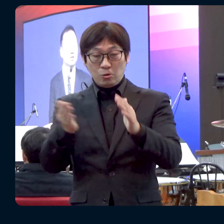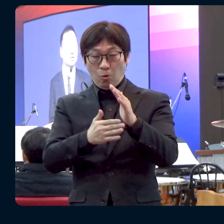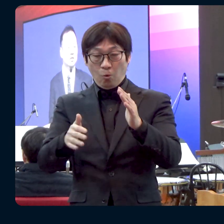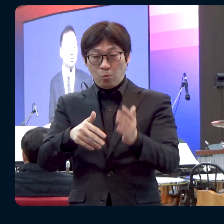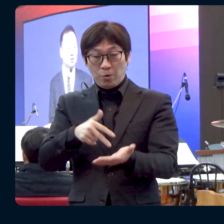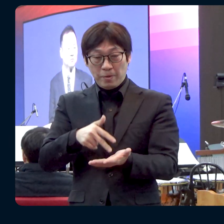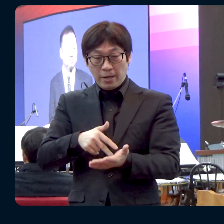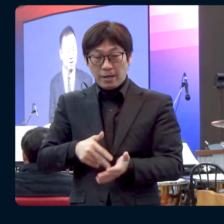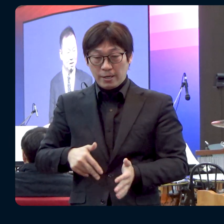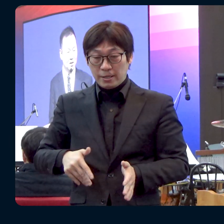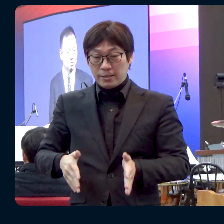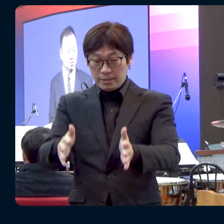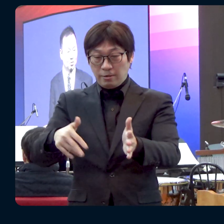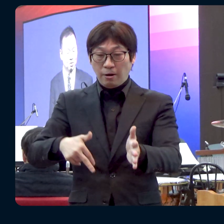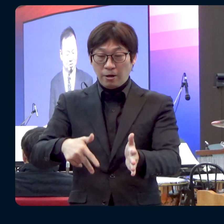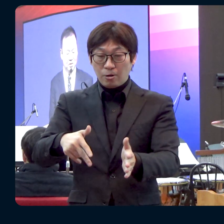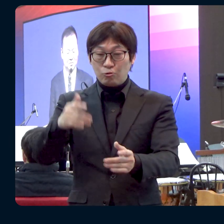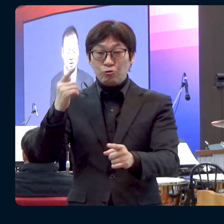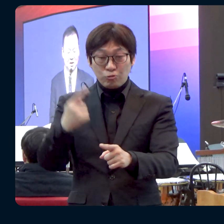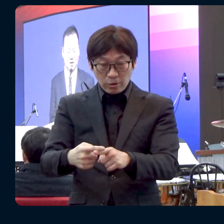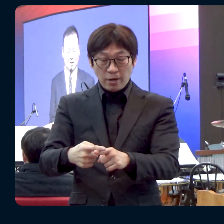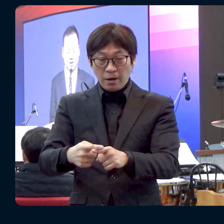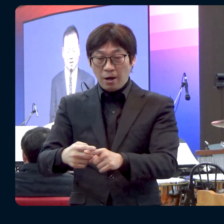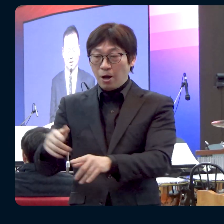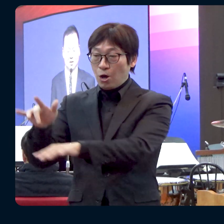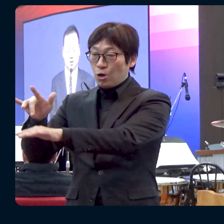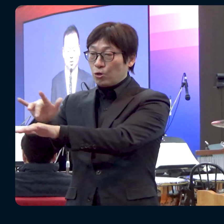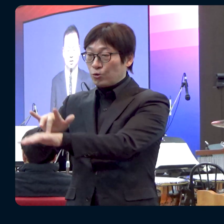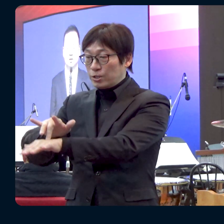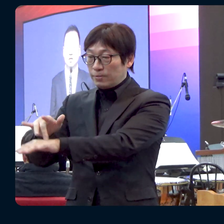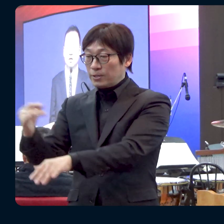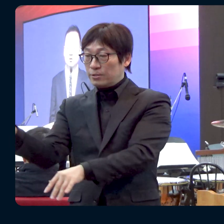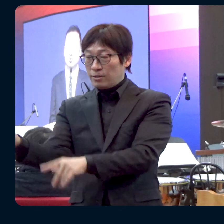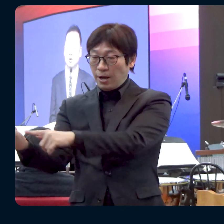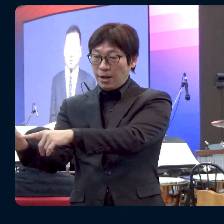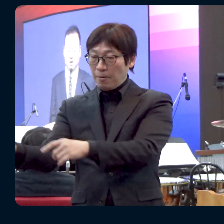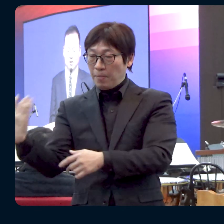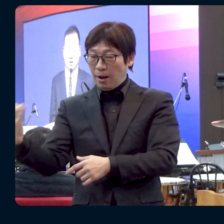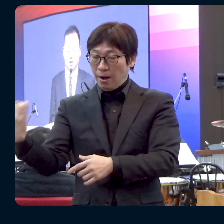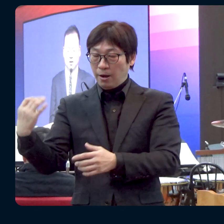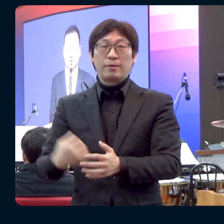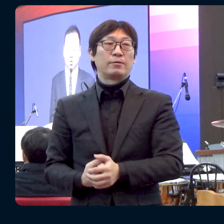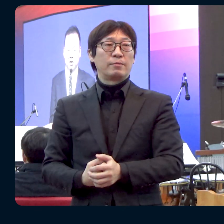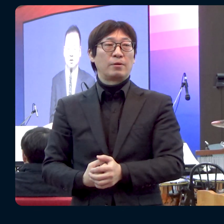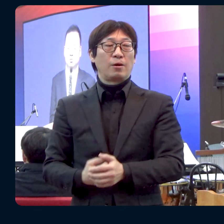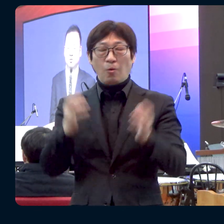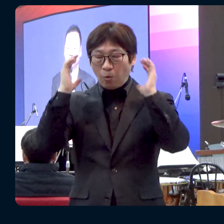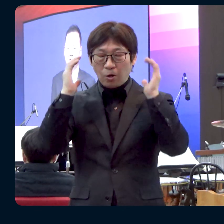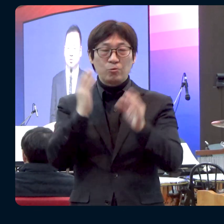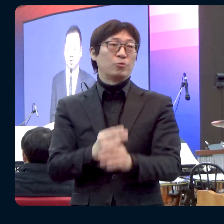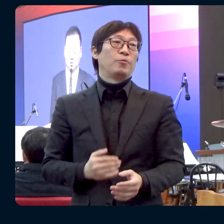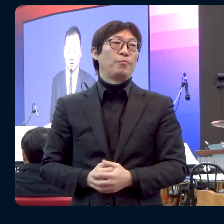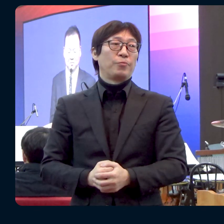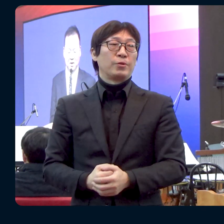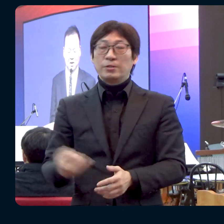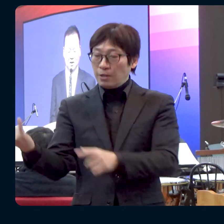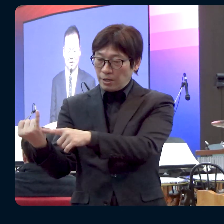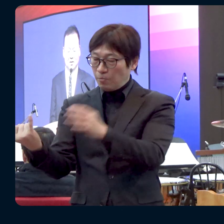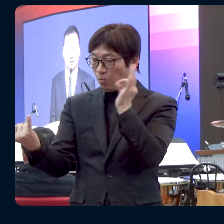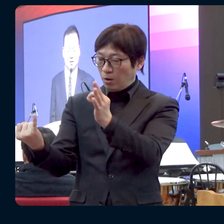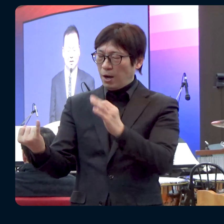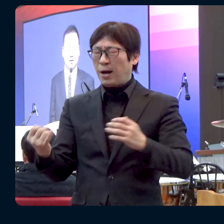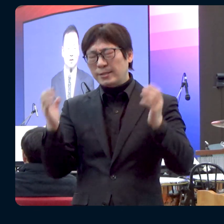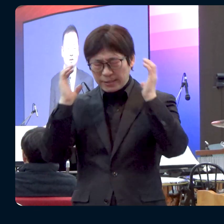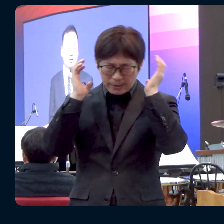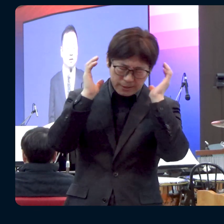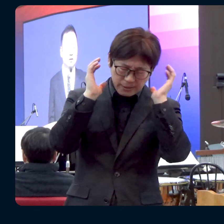만난 귀신의 의도를 파악하고 괴로워합니다. 그리고 그 일에 동원된 노예를 보면서